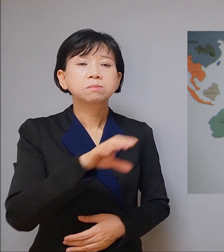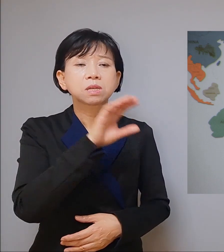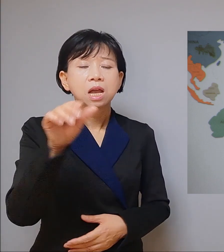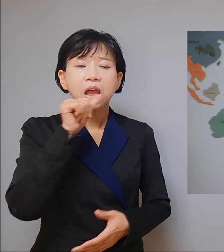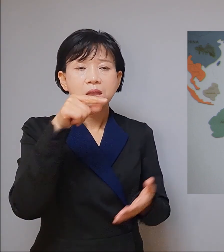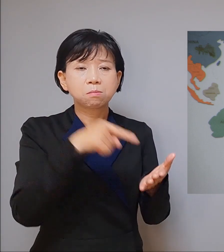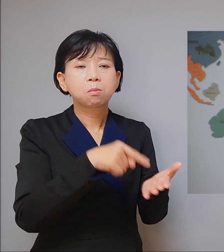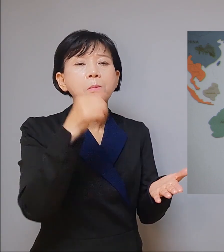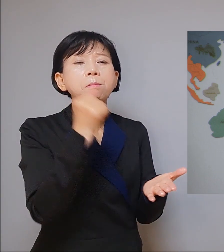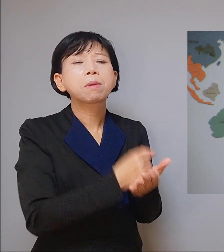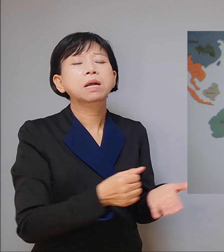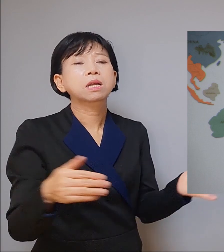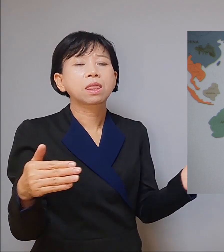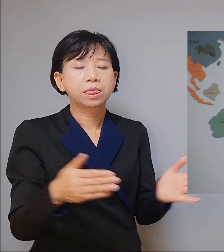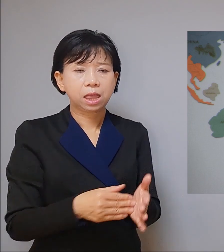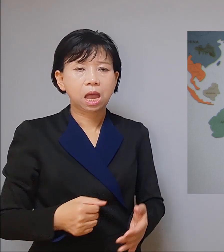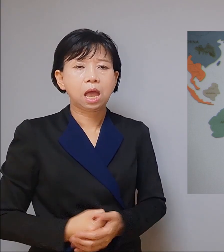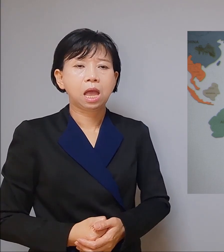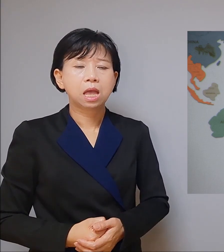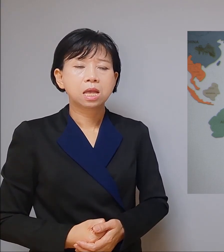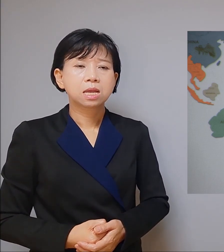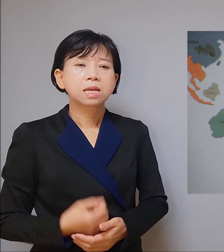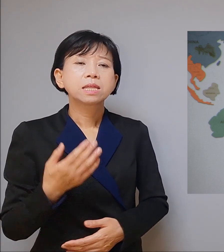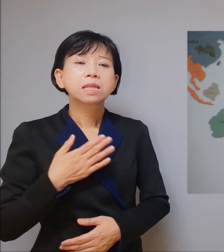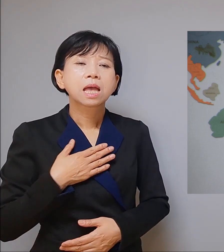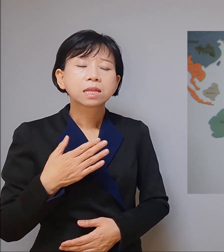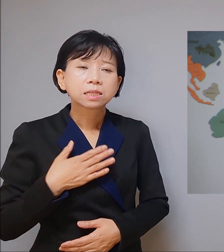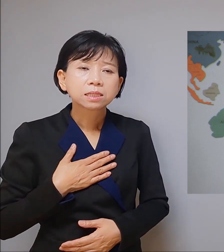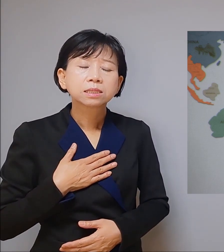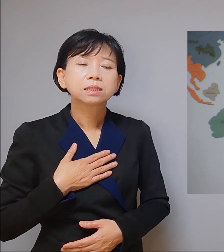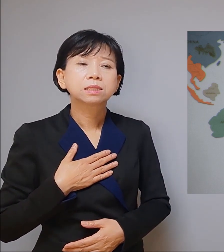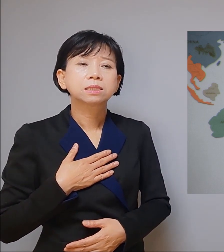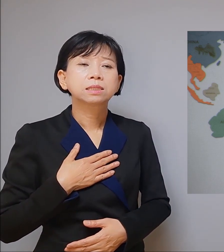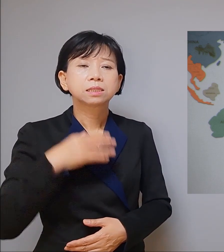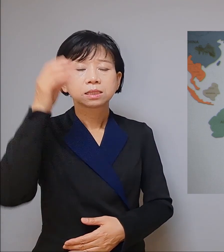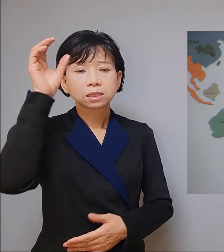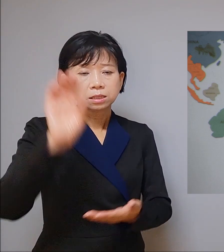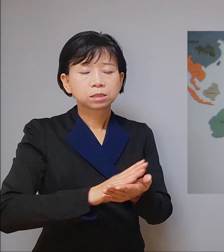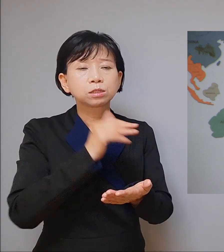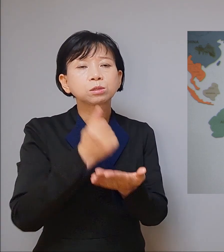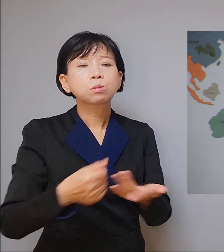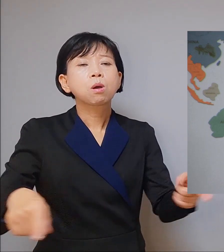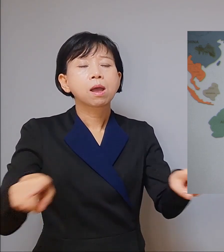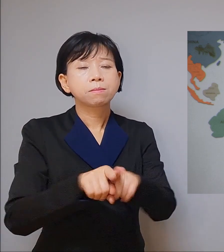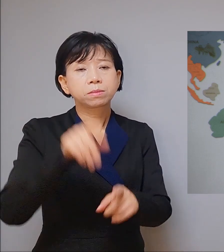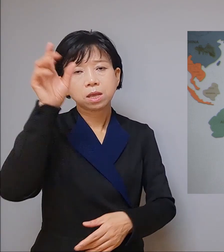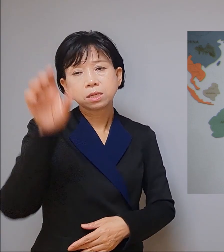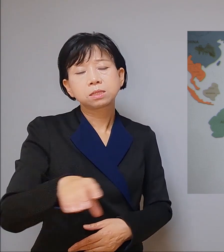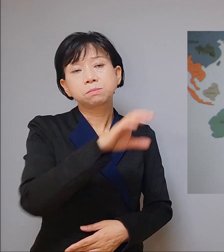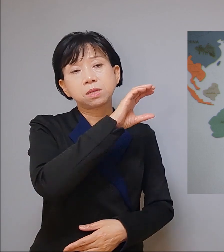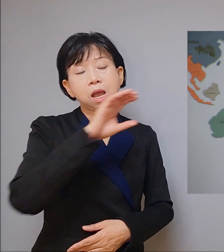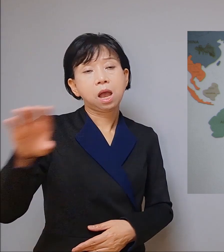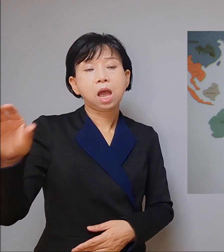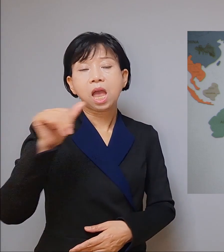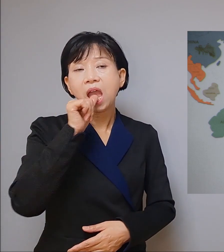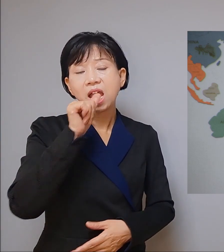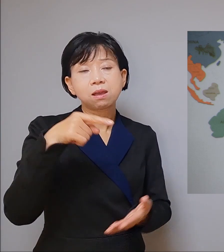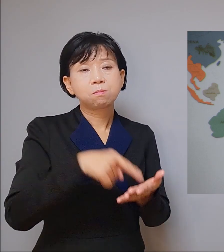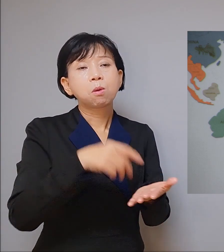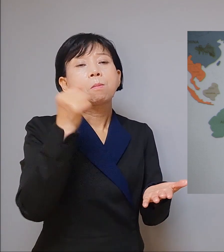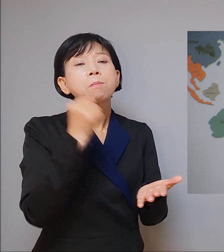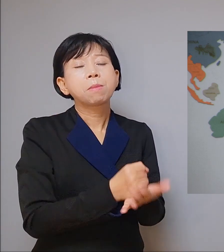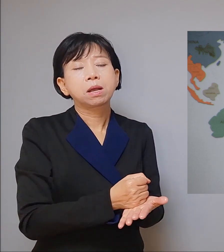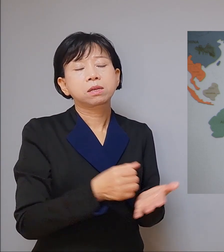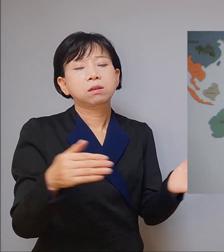못 박혔습니다. 한번 해보겠습니다. 시작. 준경이가 그리스도와 함께 십자가에 못